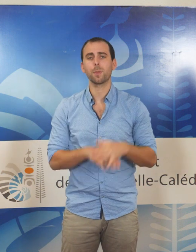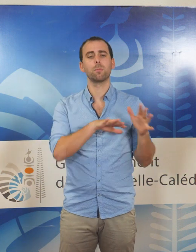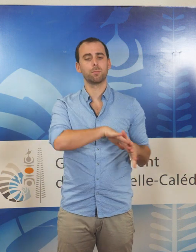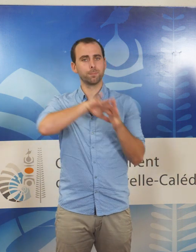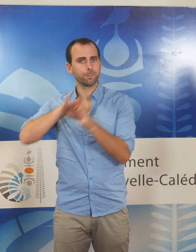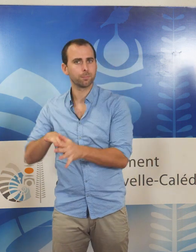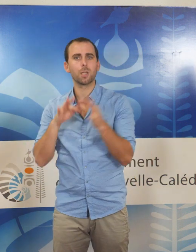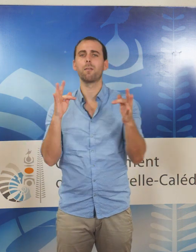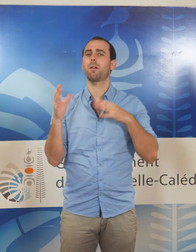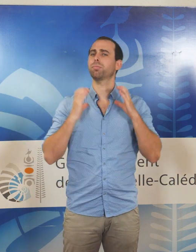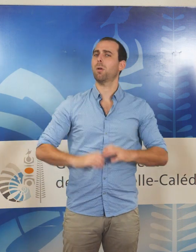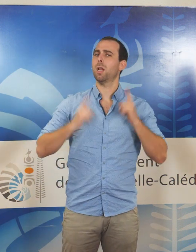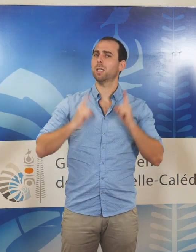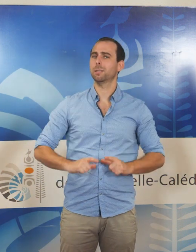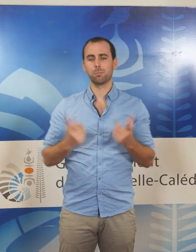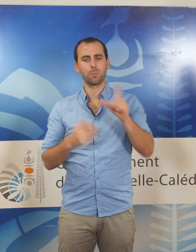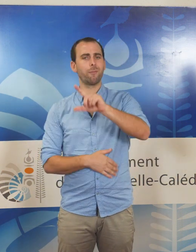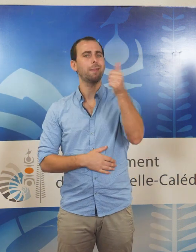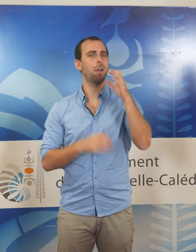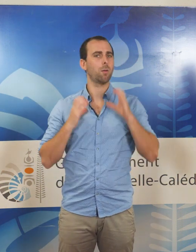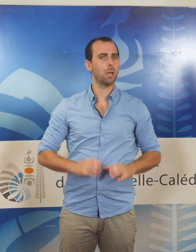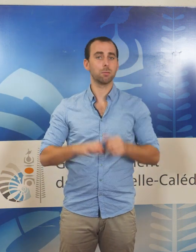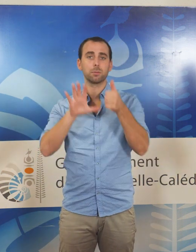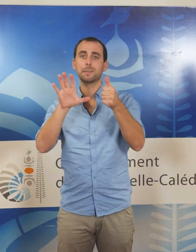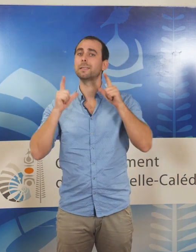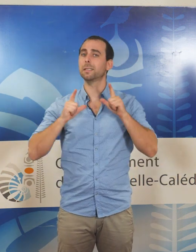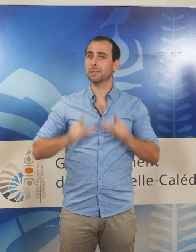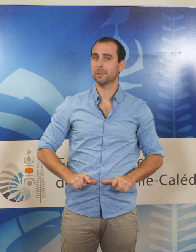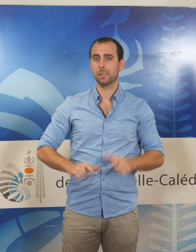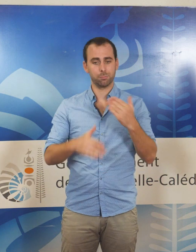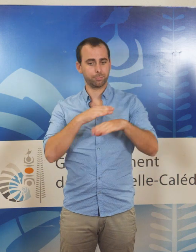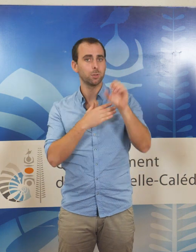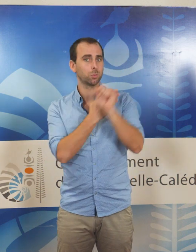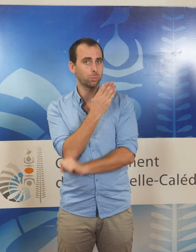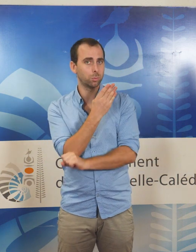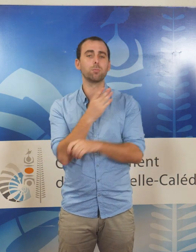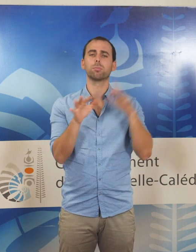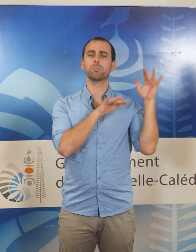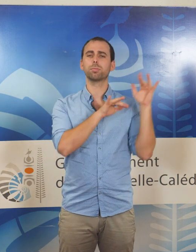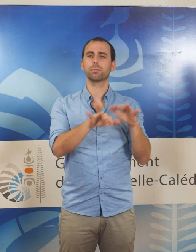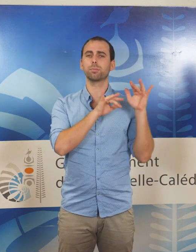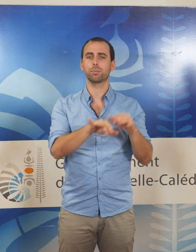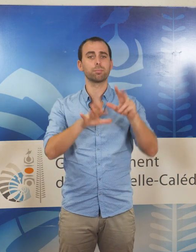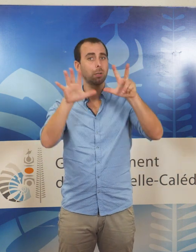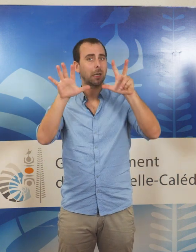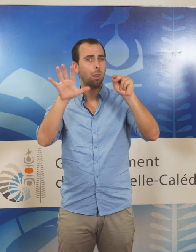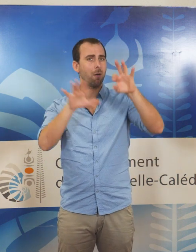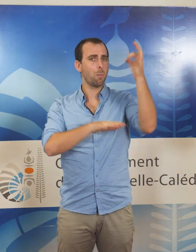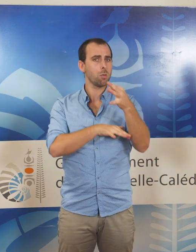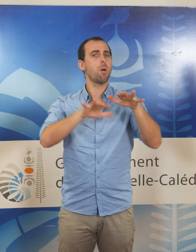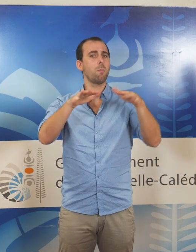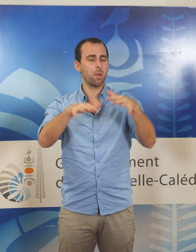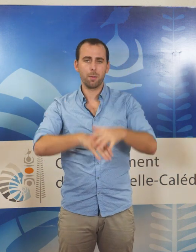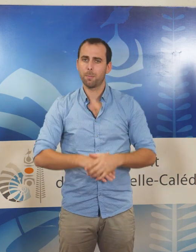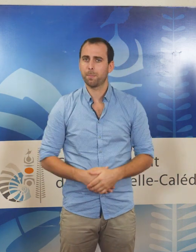avons 21 collèges et 6 lycées sur la province sud. Nous avons eu un taux de présence moyen de 80% des